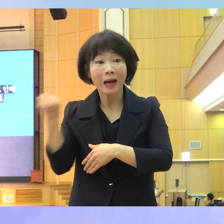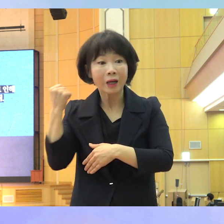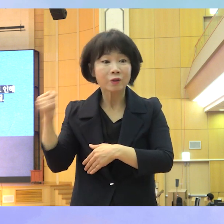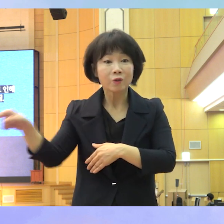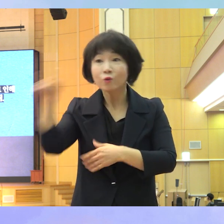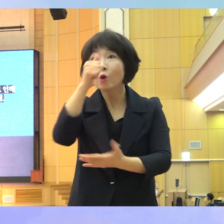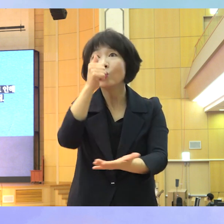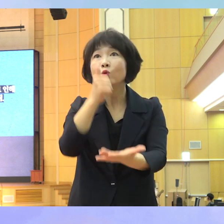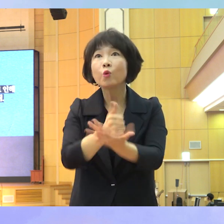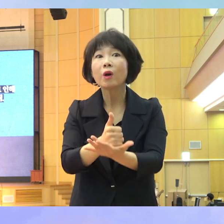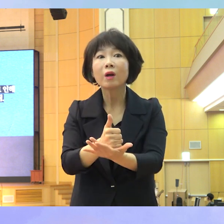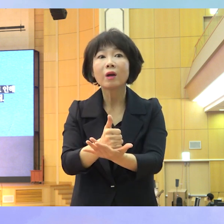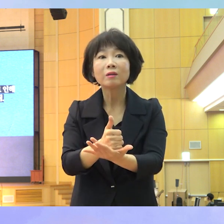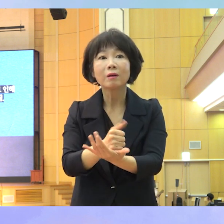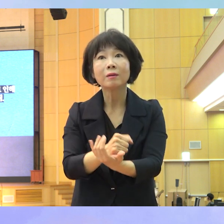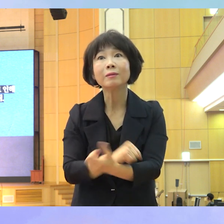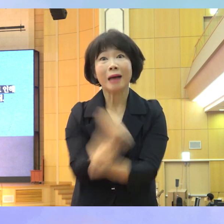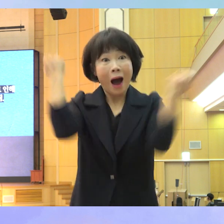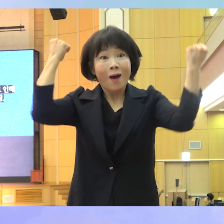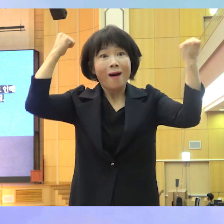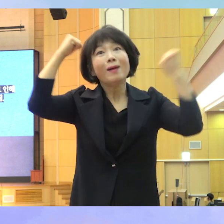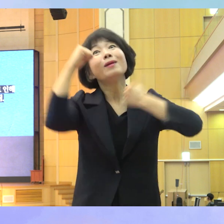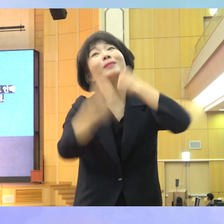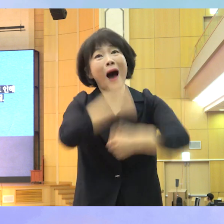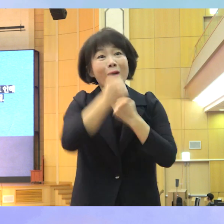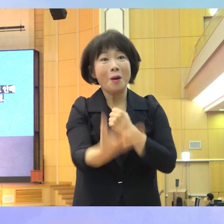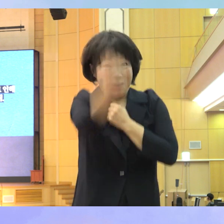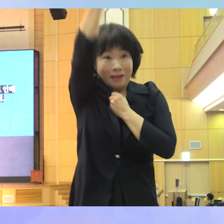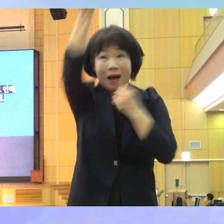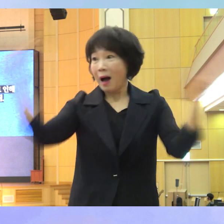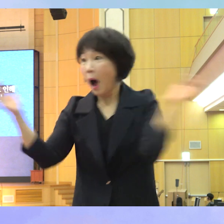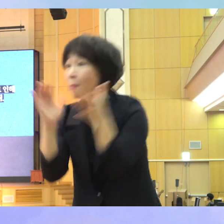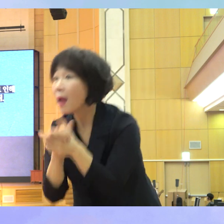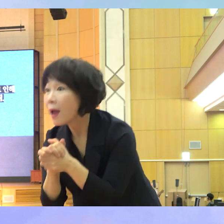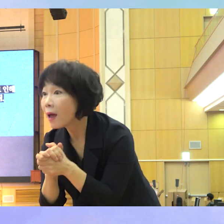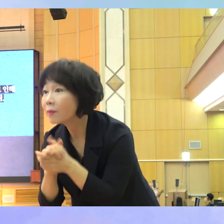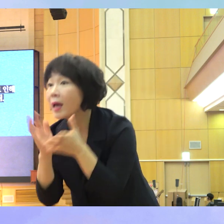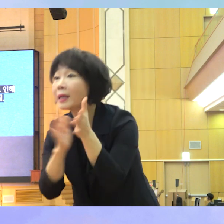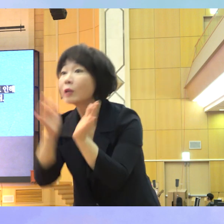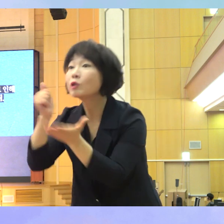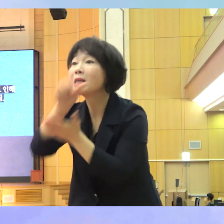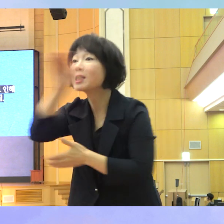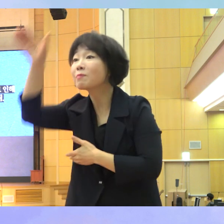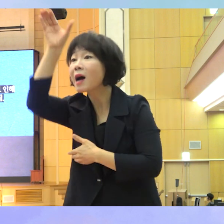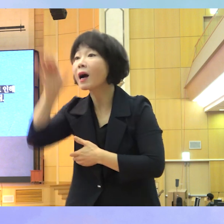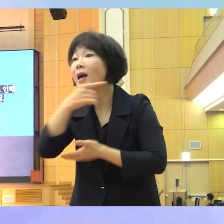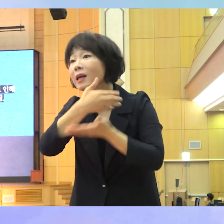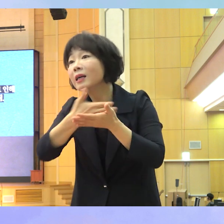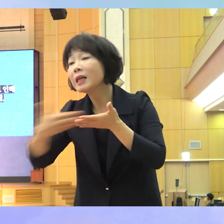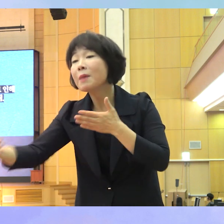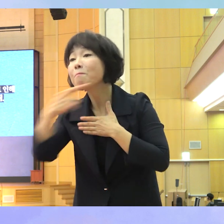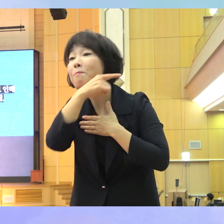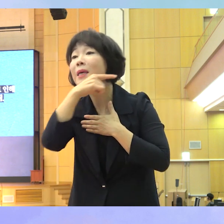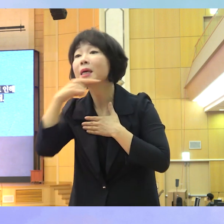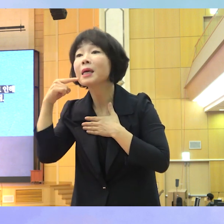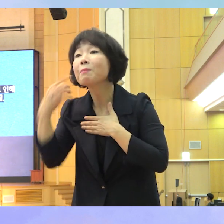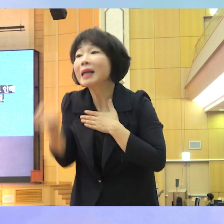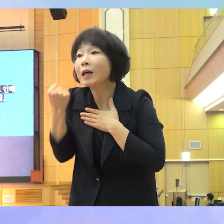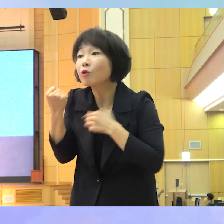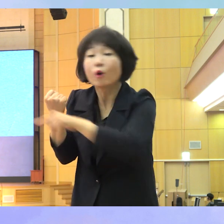죄에서 자유케 됨. 이게 칭의예요. 그래서 우리가 의롭다 하심을 받았다. 이게